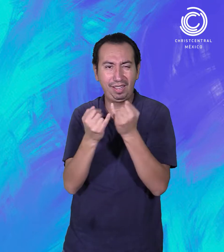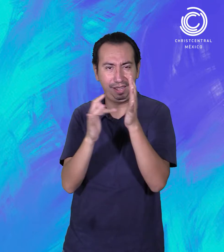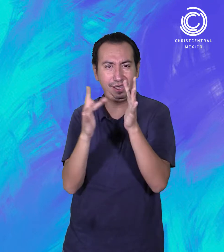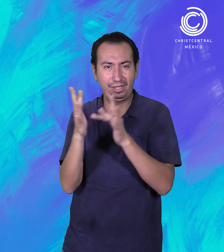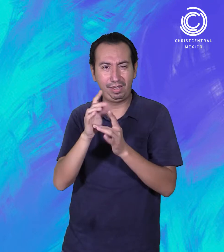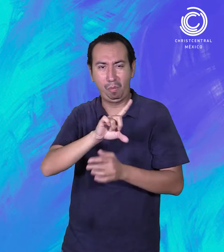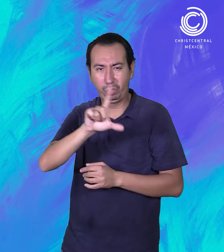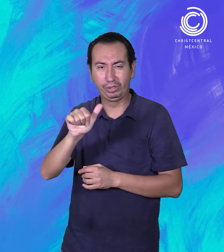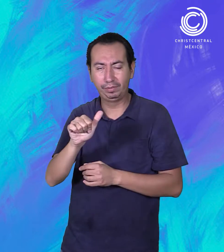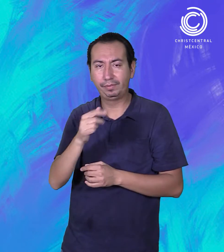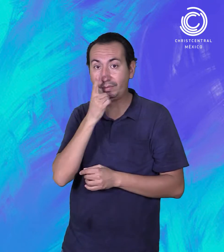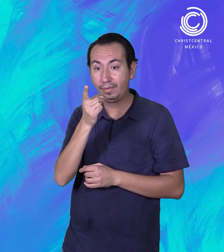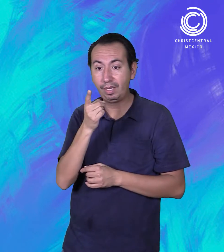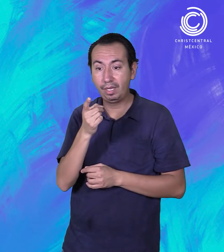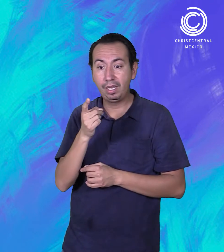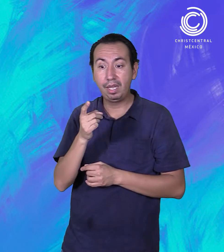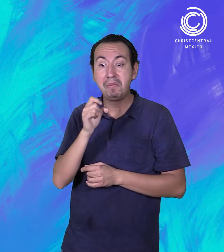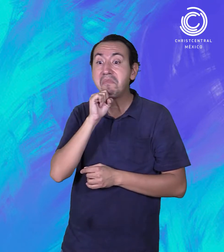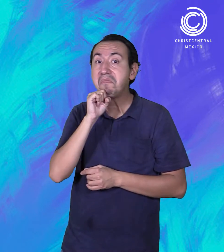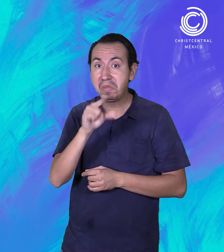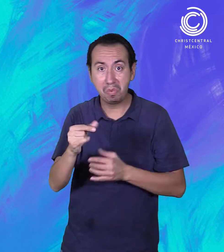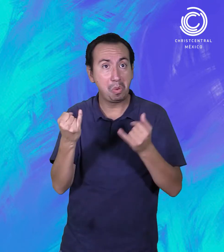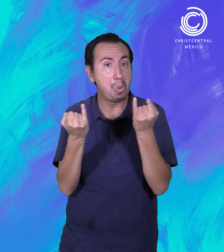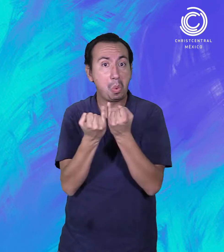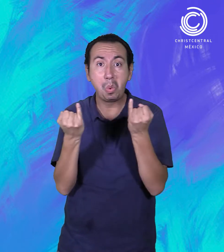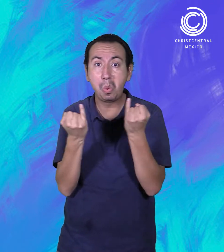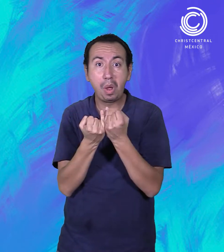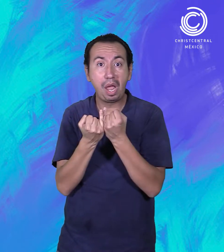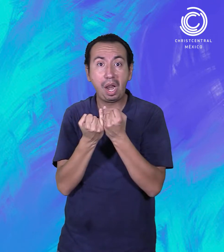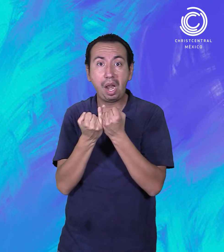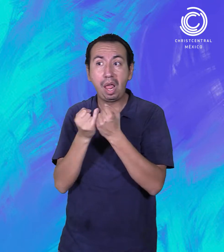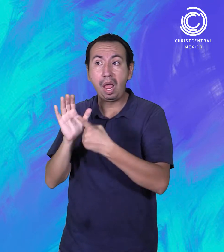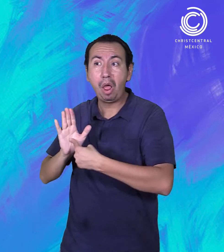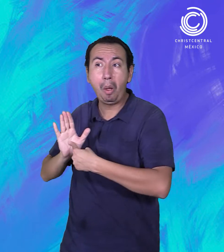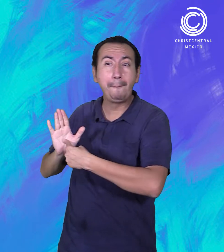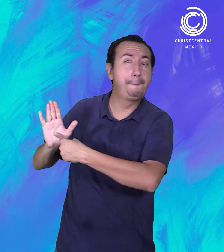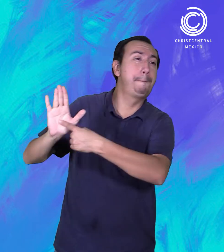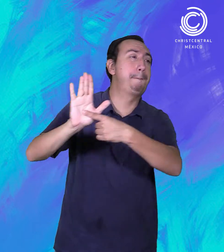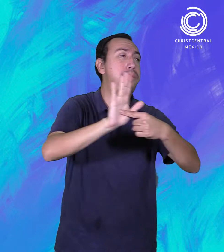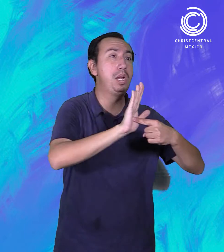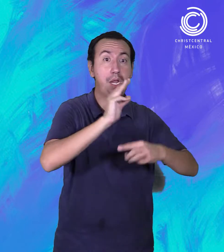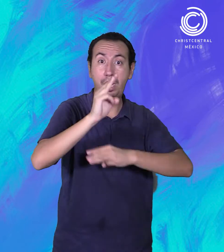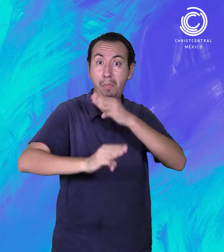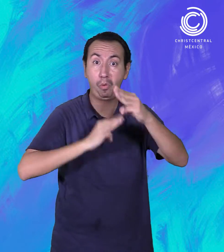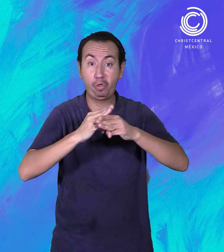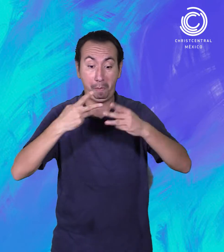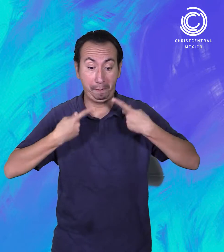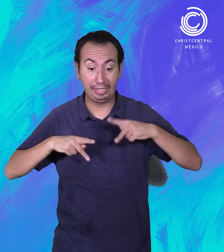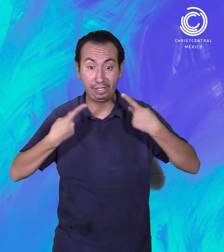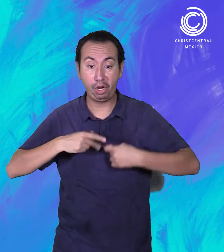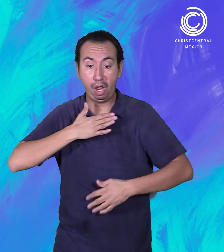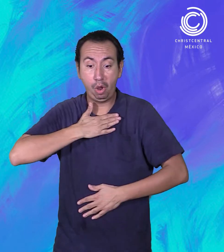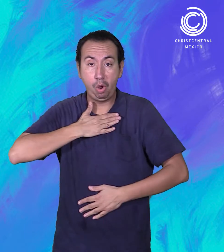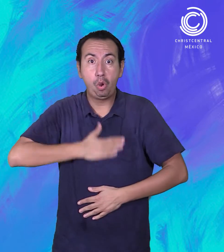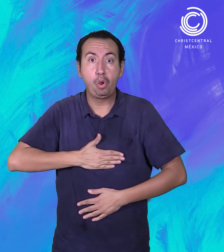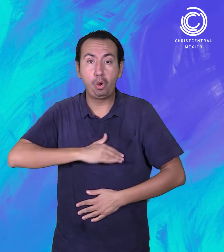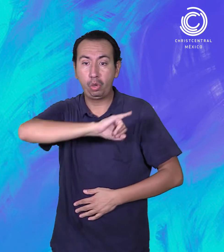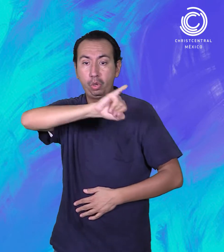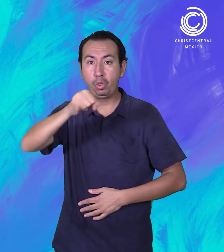y convencerá al mundo también de justicia. Escuchen, dice de